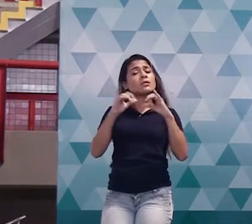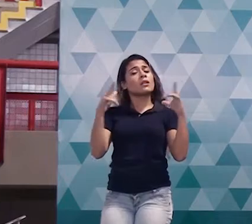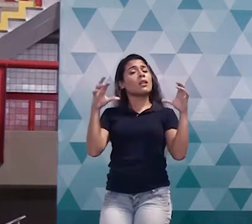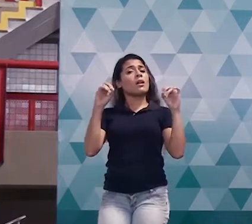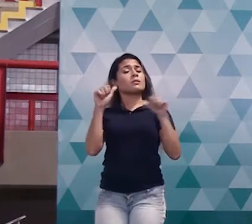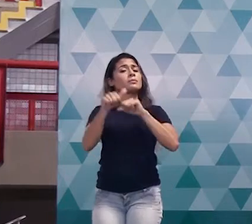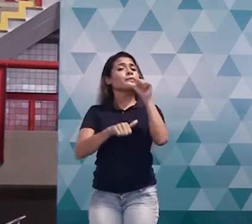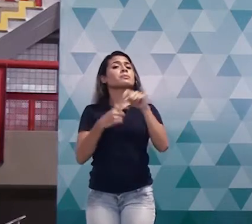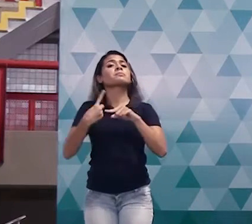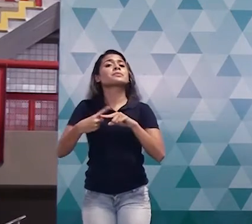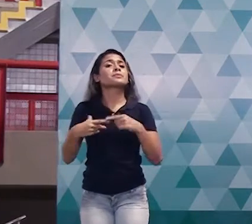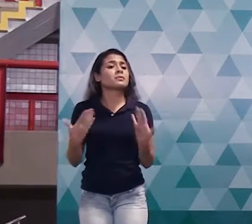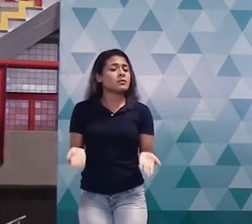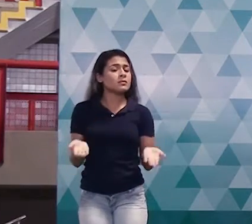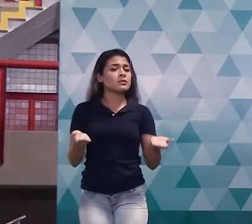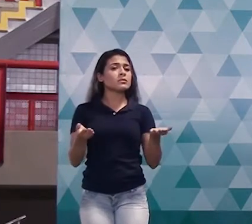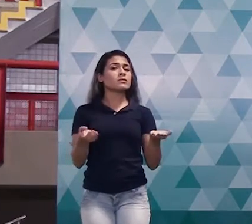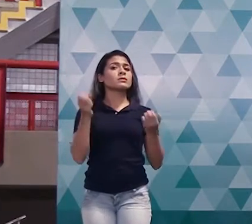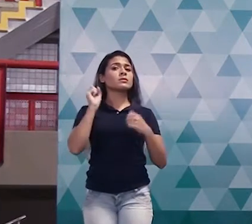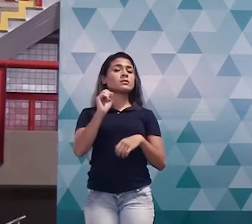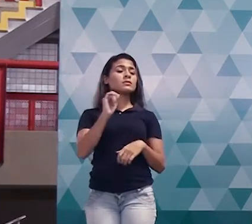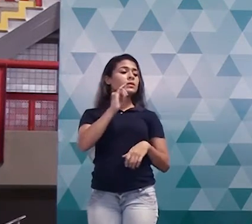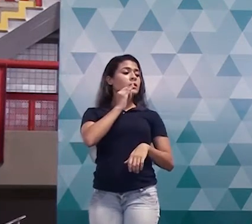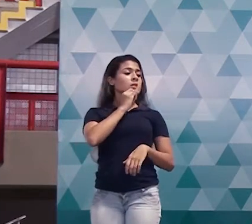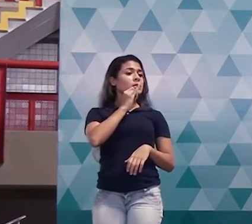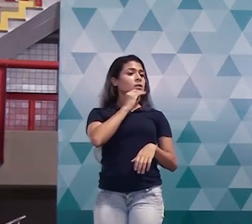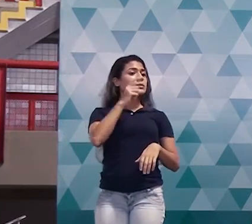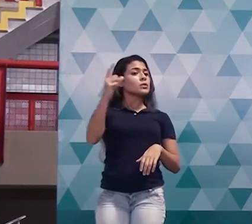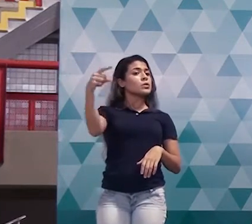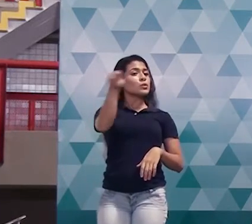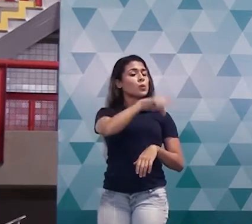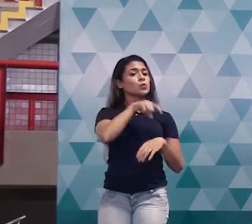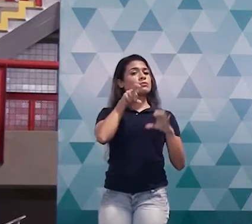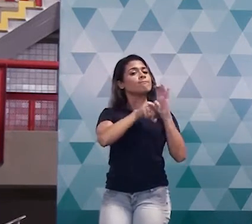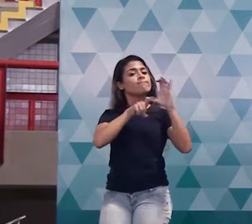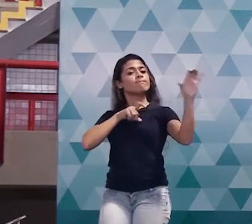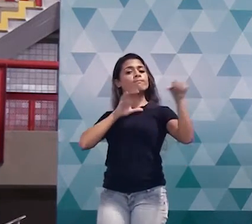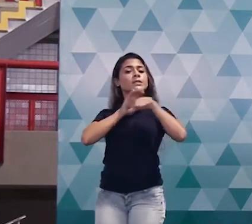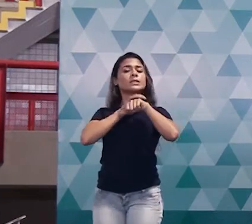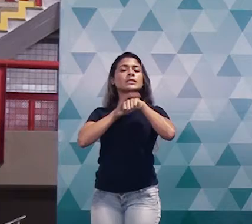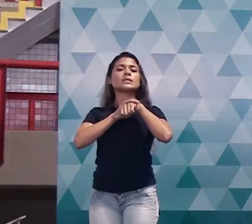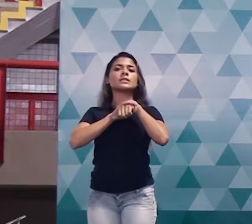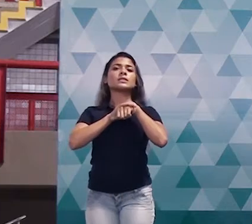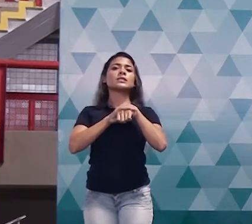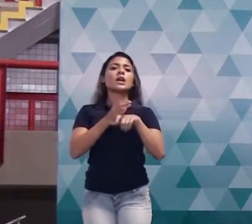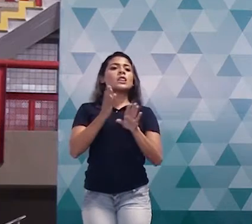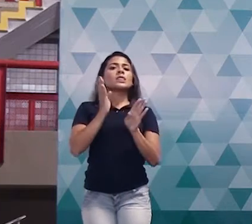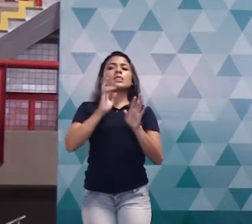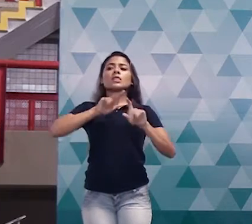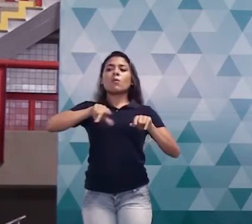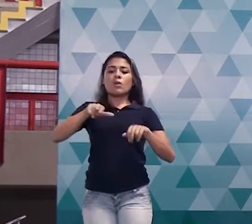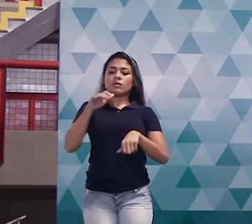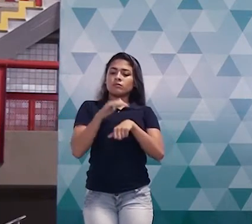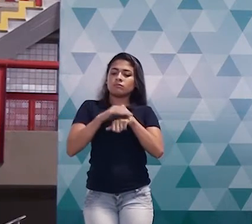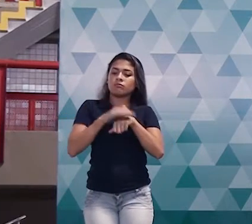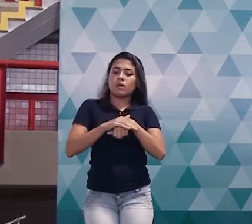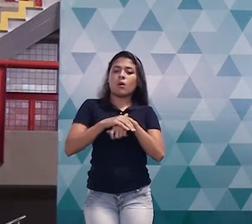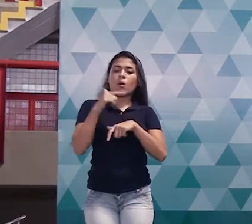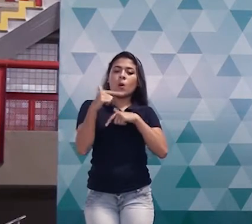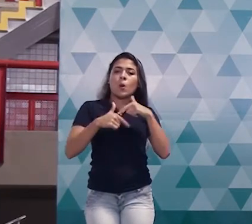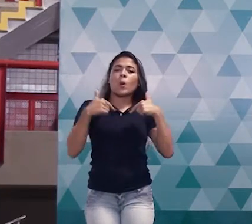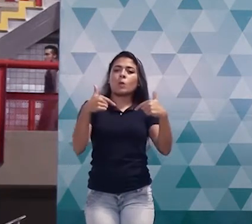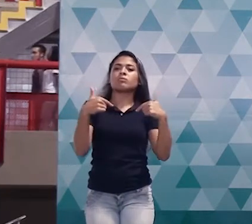queria mudar? Se a nossa independência não foi resultado da nossa luta, a